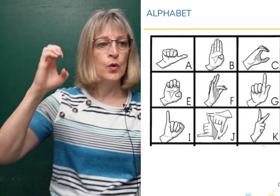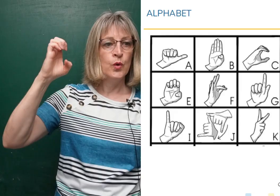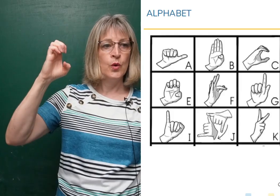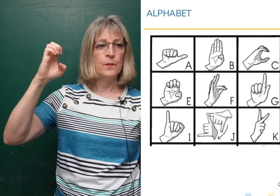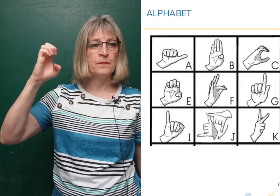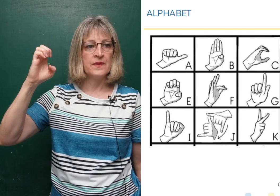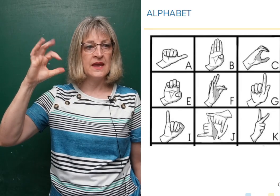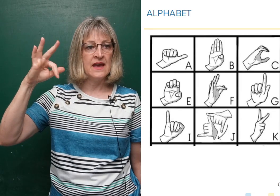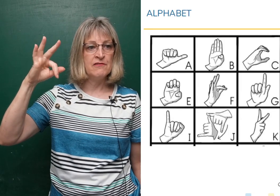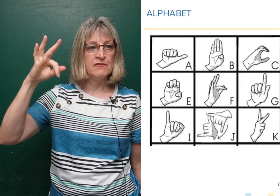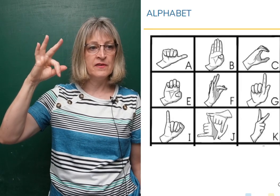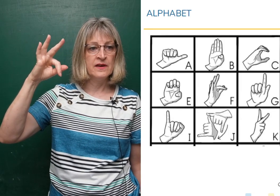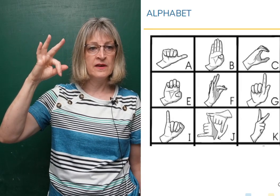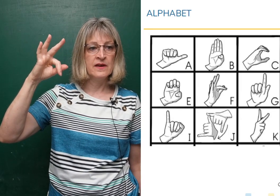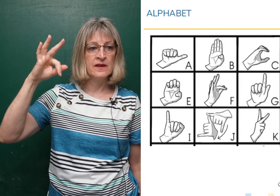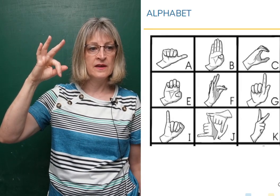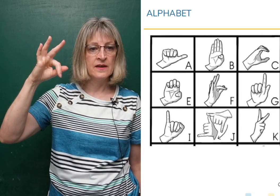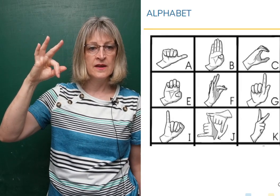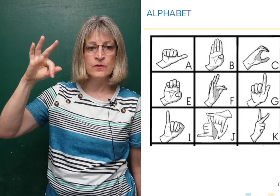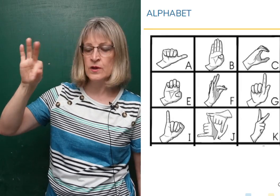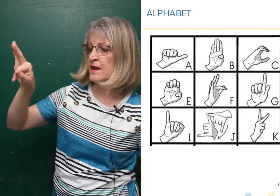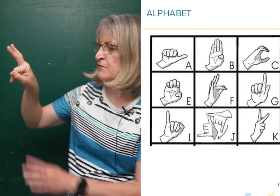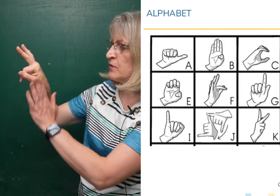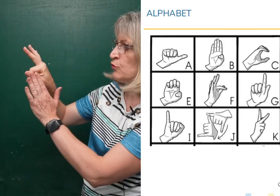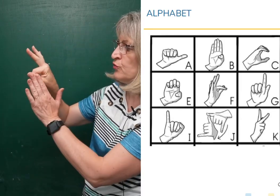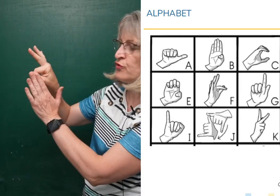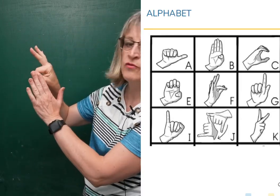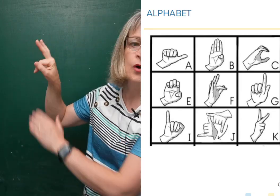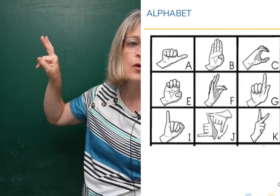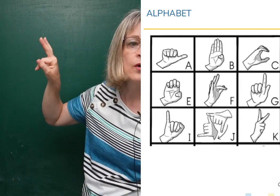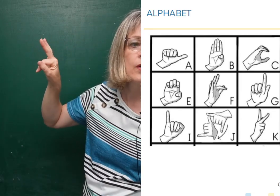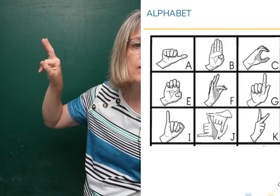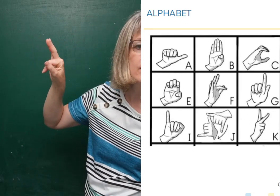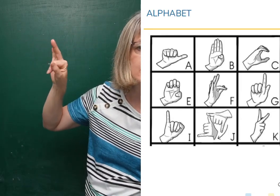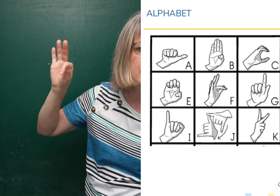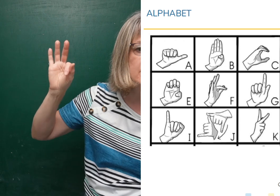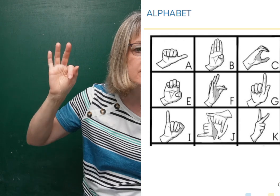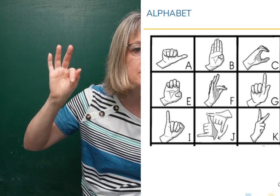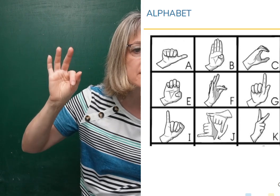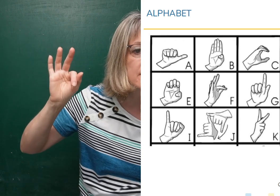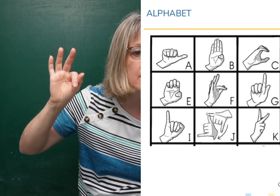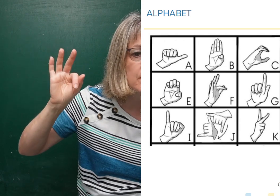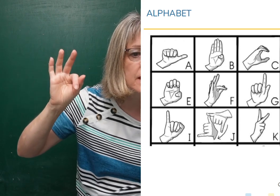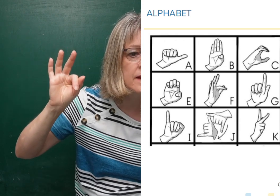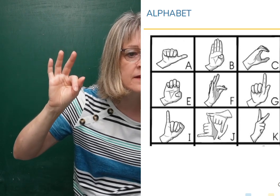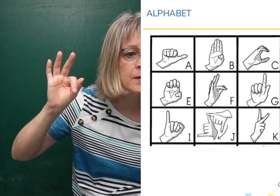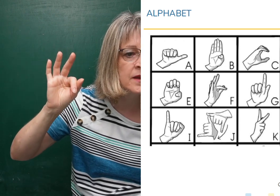E, F. Donc F, on a le pouce devant. C'est bien, ouais, très bien, c'est